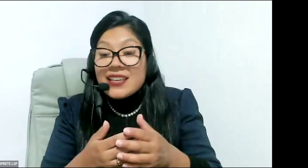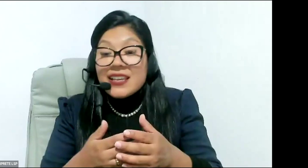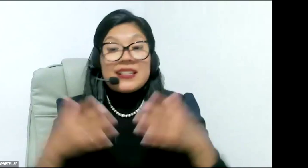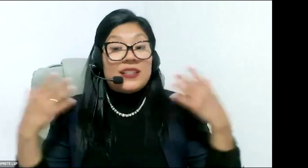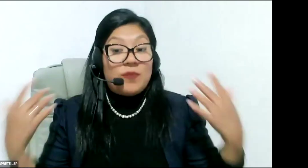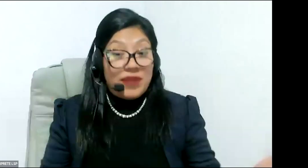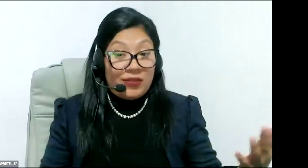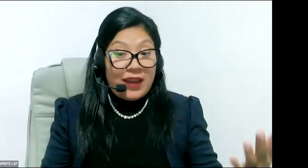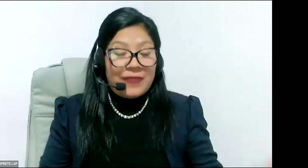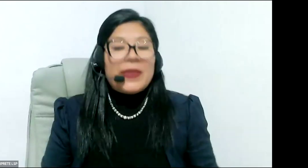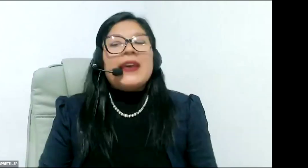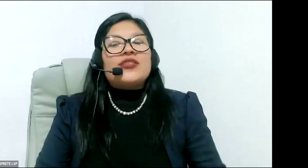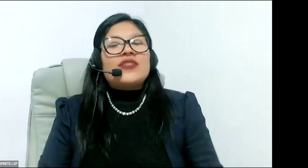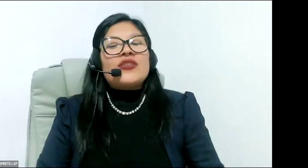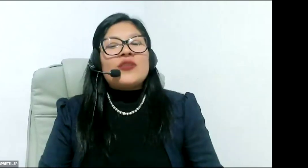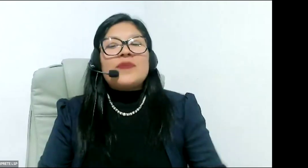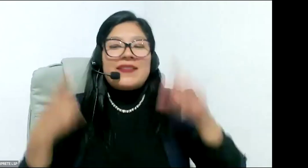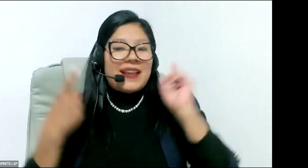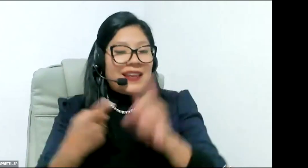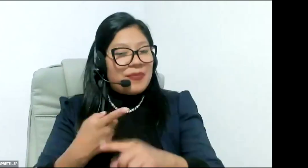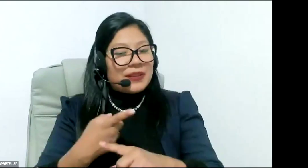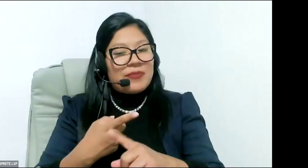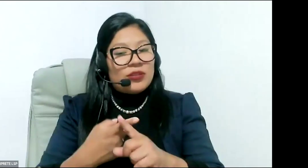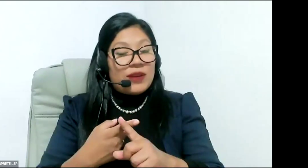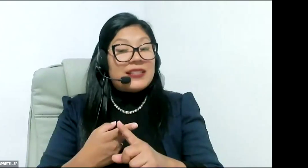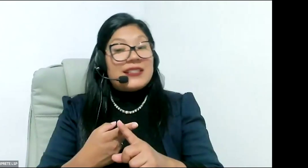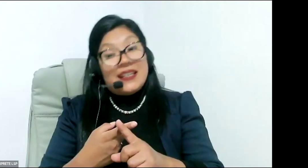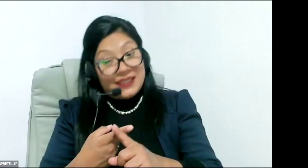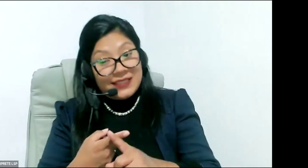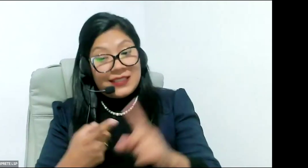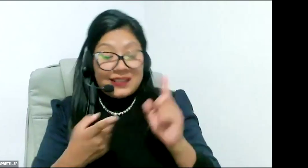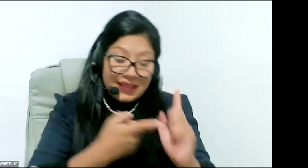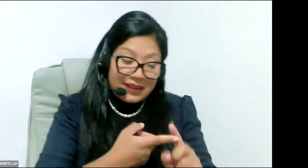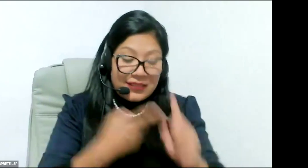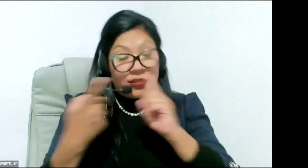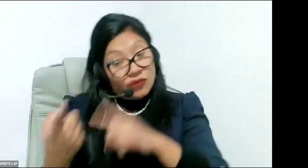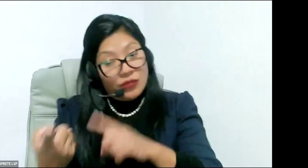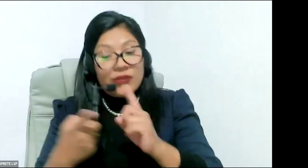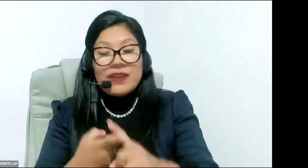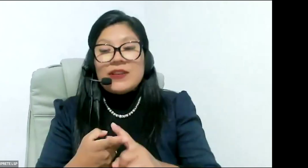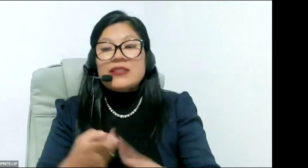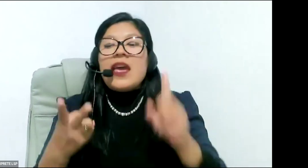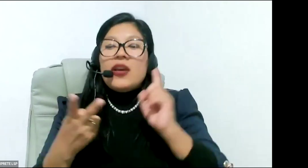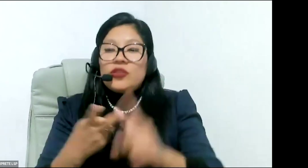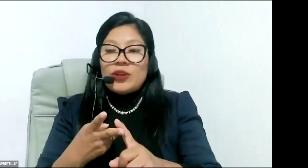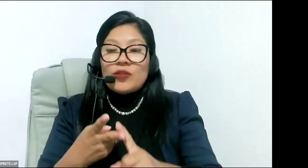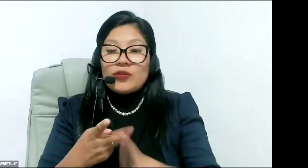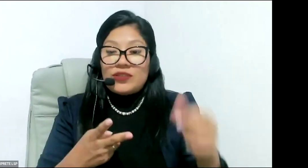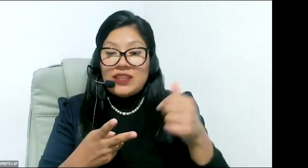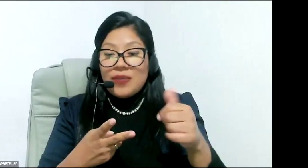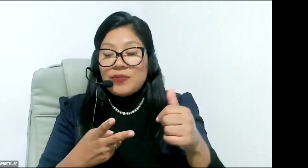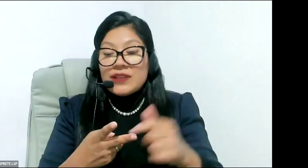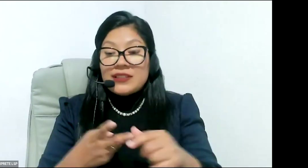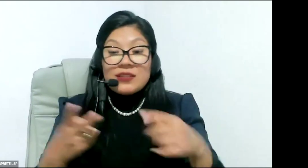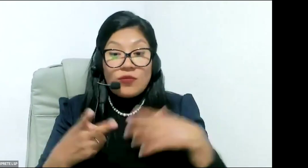cualquiera de ellas les puede tocar Entonces no se olviden de qué departamento eres y naciste que naciste Y dónde vives número